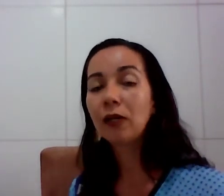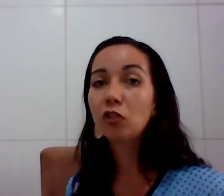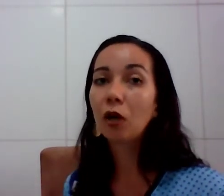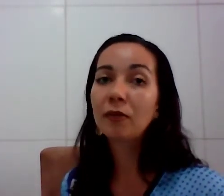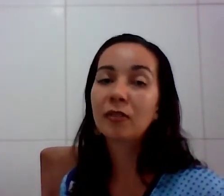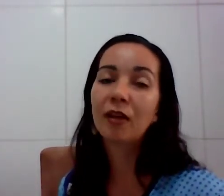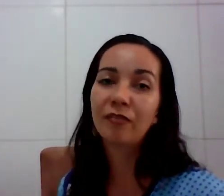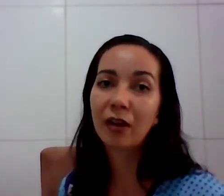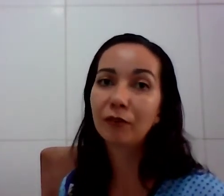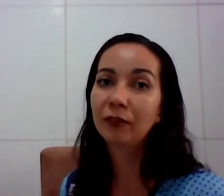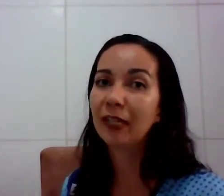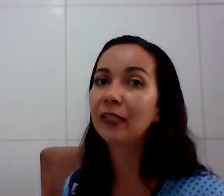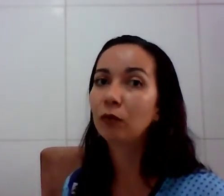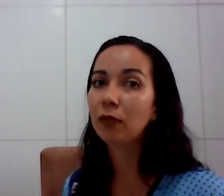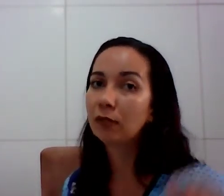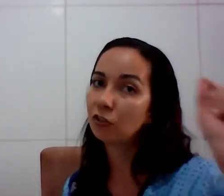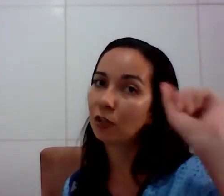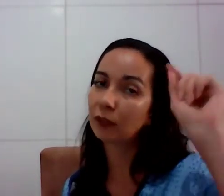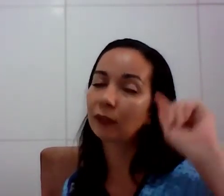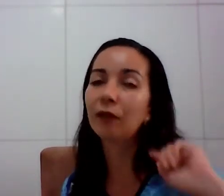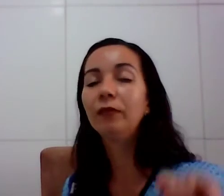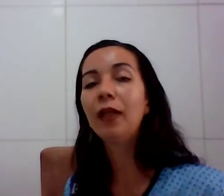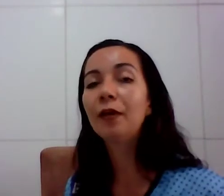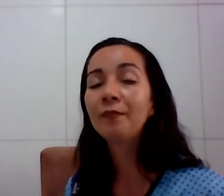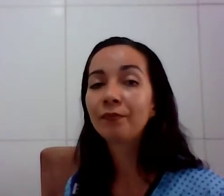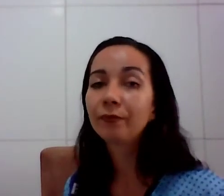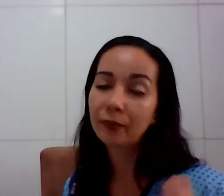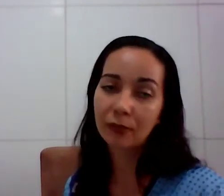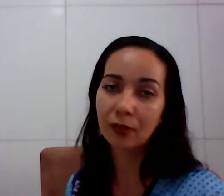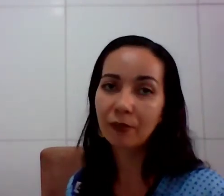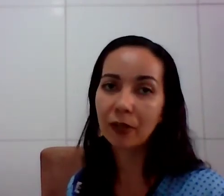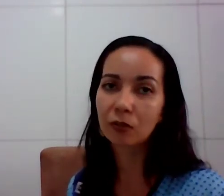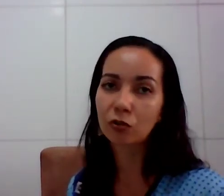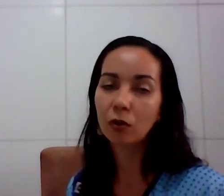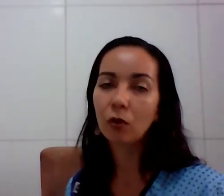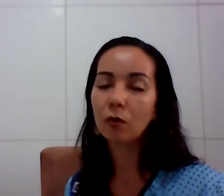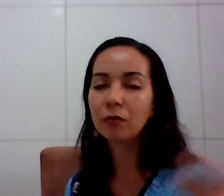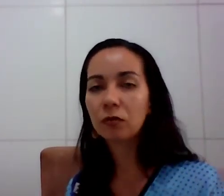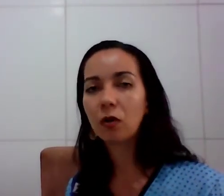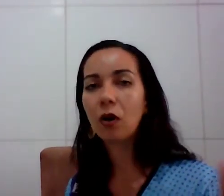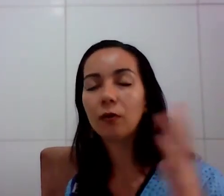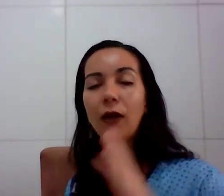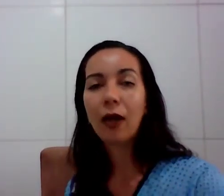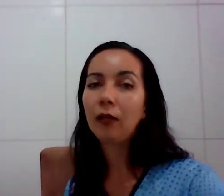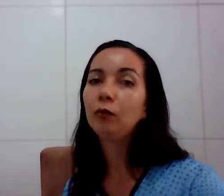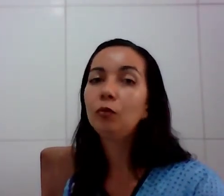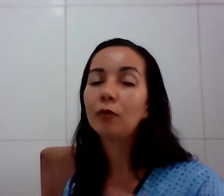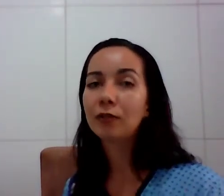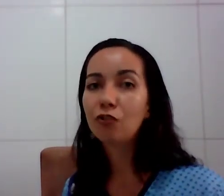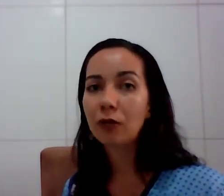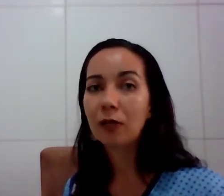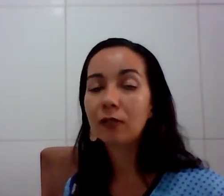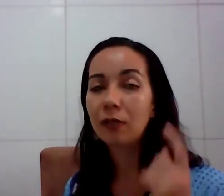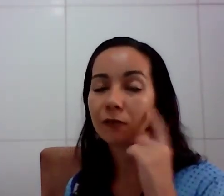eles observavam na natureza, eles retratavam lá nas cavernas. Como o sol, a lua, as estrelas, eles